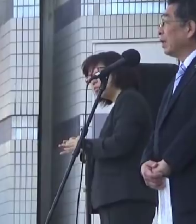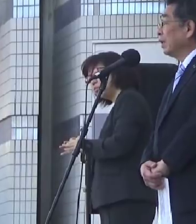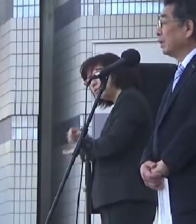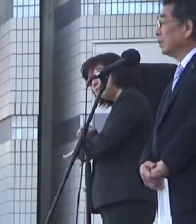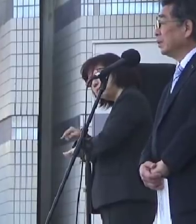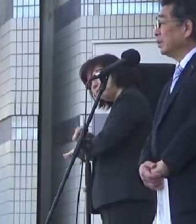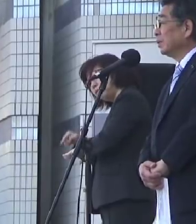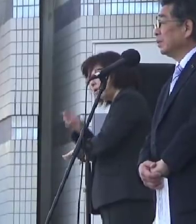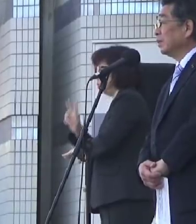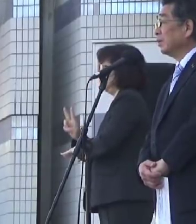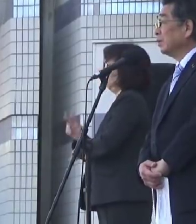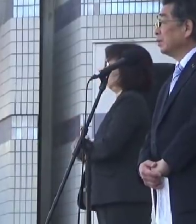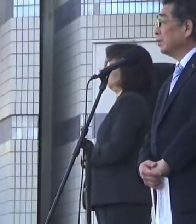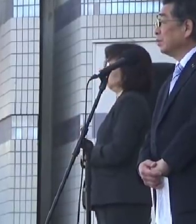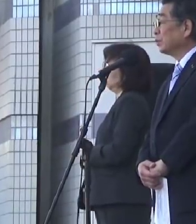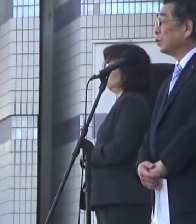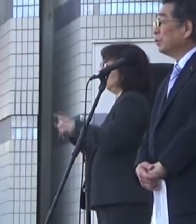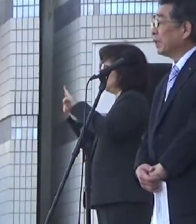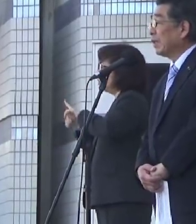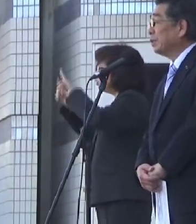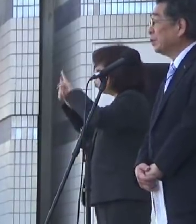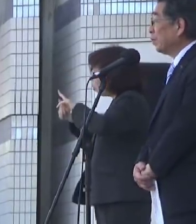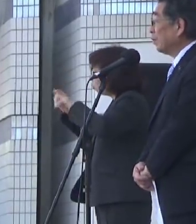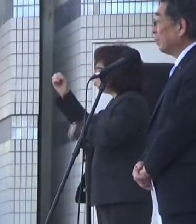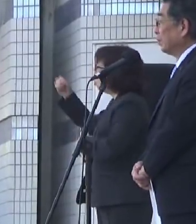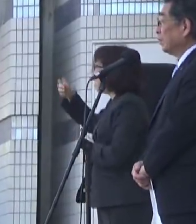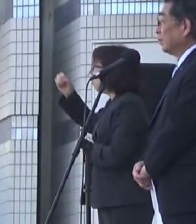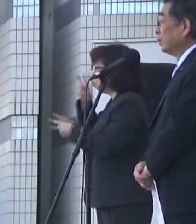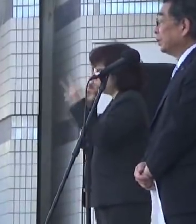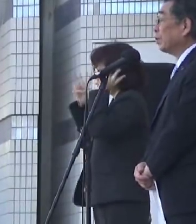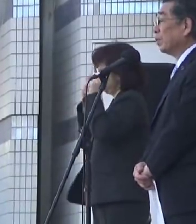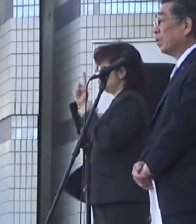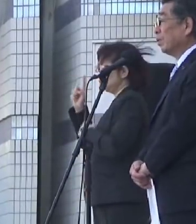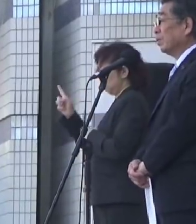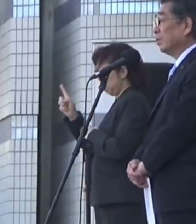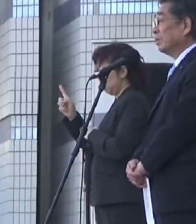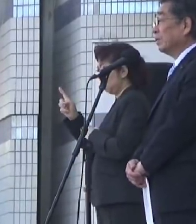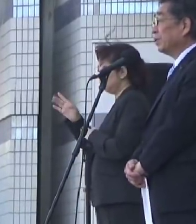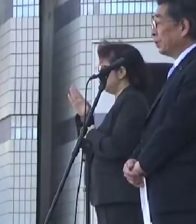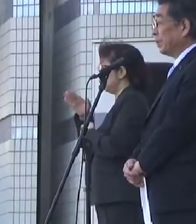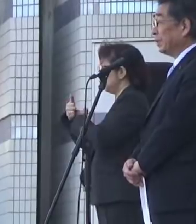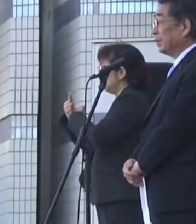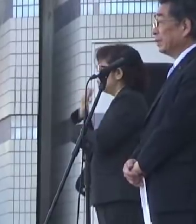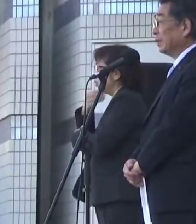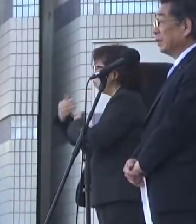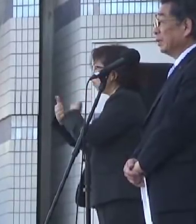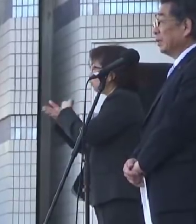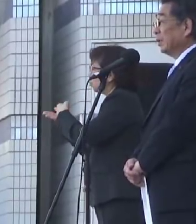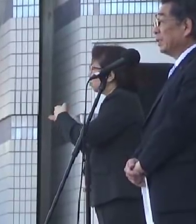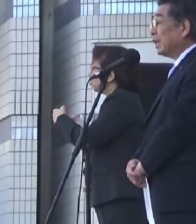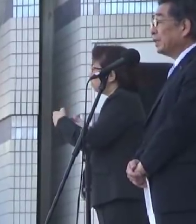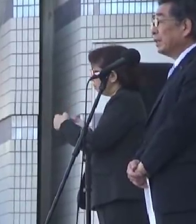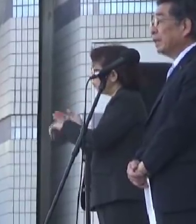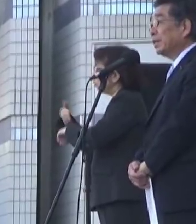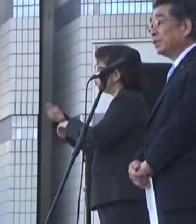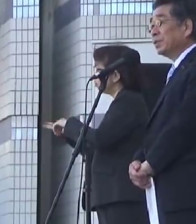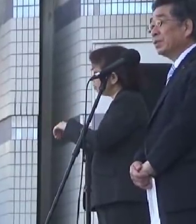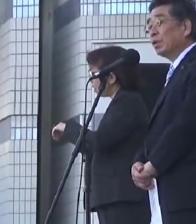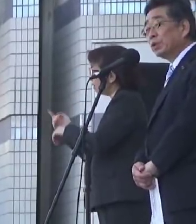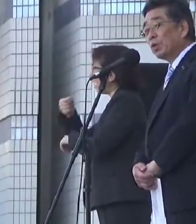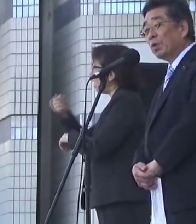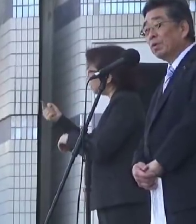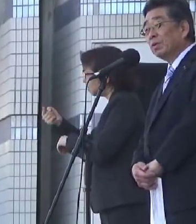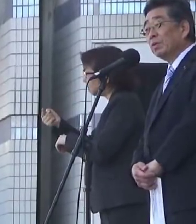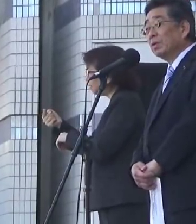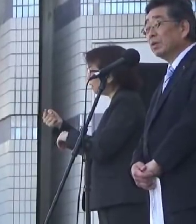東電は福島第一の事故の処理、被災者に対